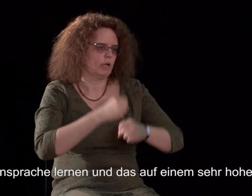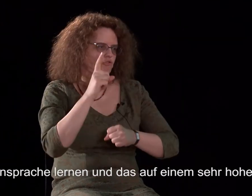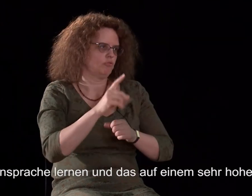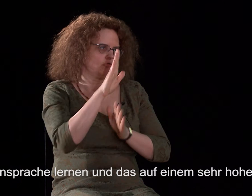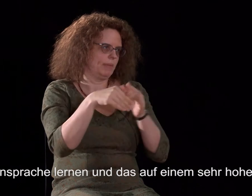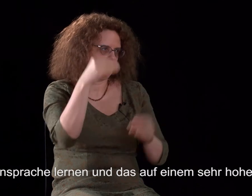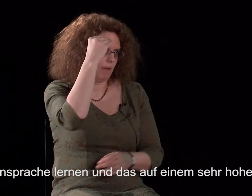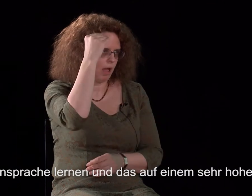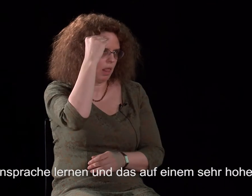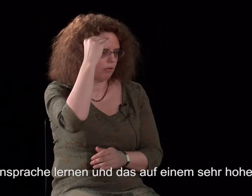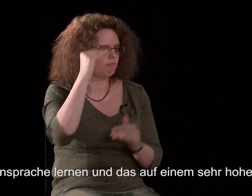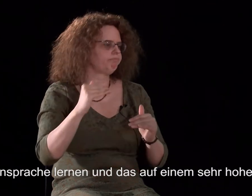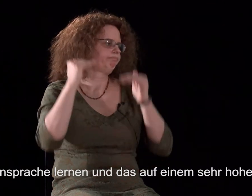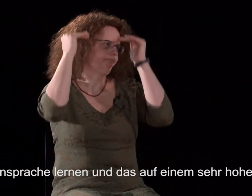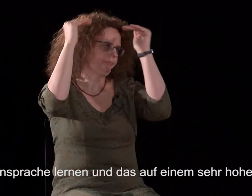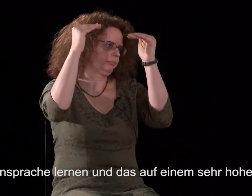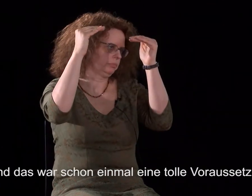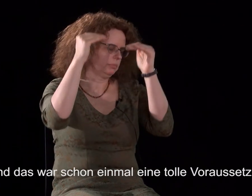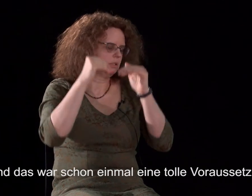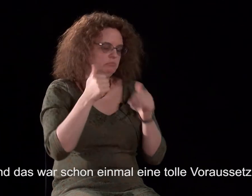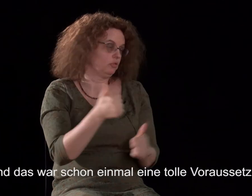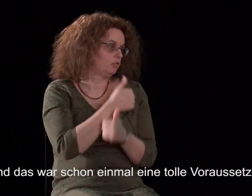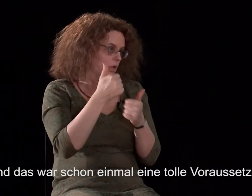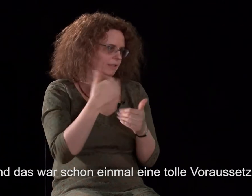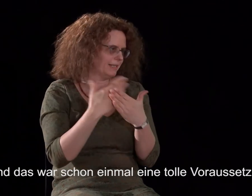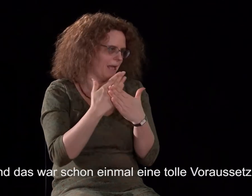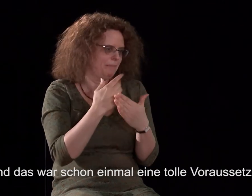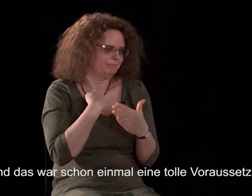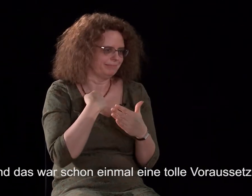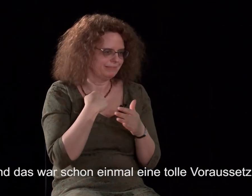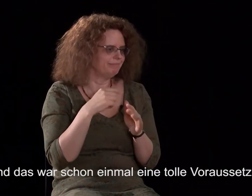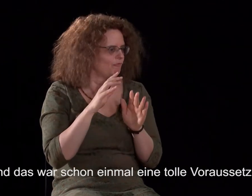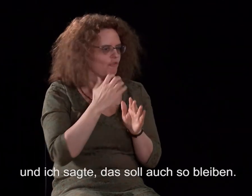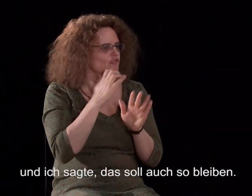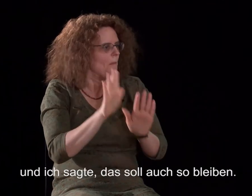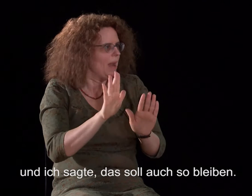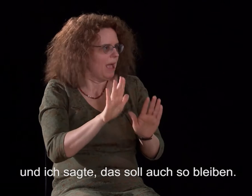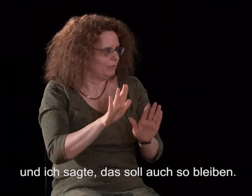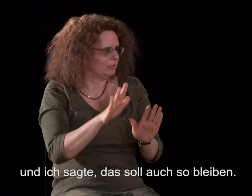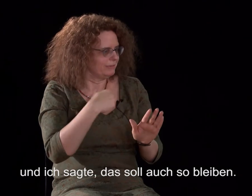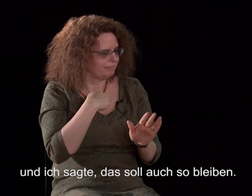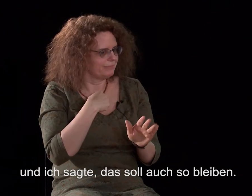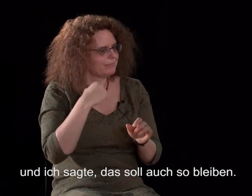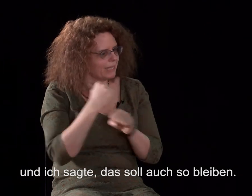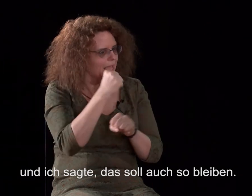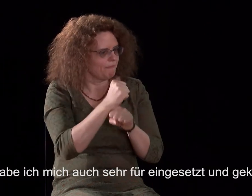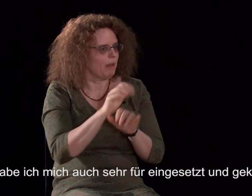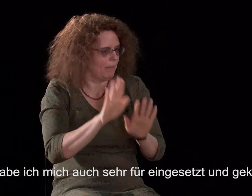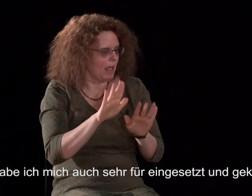und das auf einem sehr hohen Niveau. Das war schon mal eine tolle Voraussetzung, wo ich gesagt habe, das soll auch so bleiben. Und da habe ich auch mich sehr für